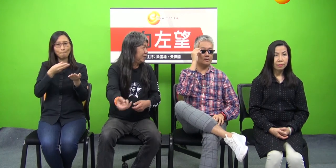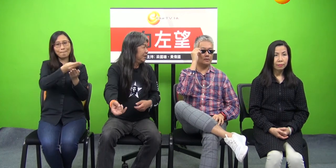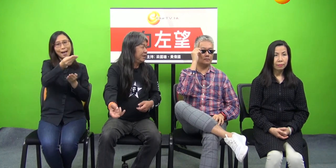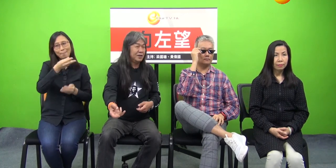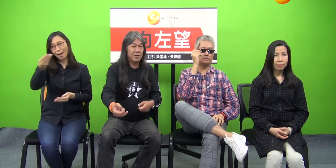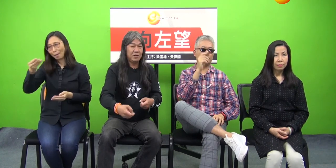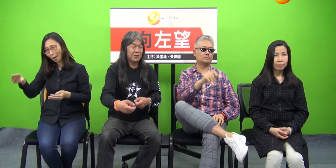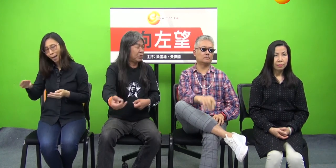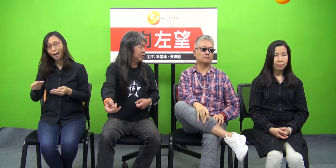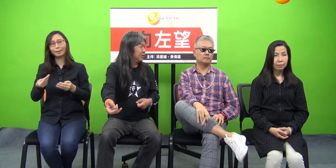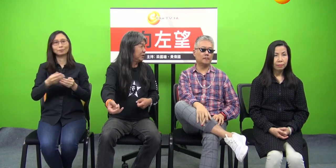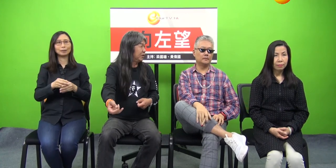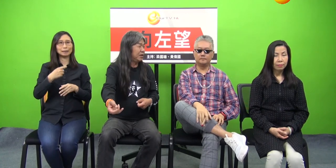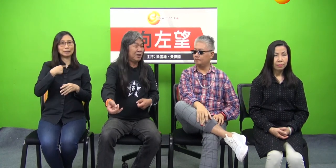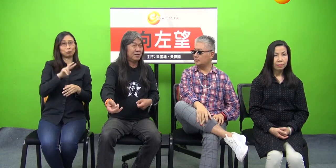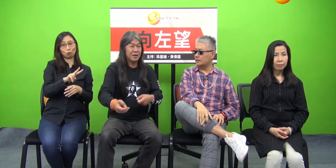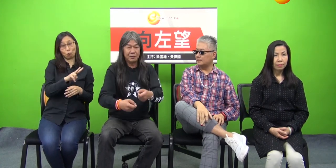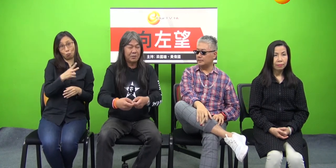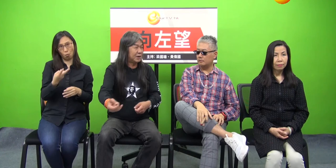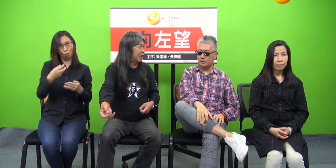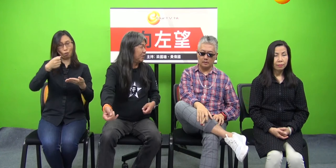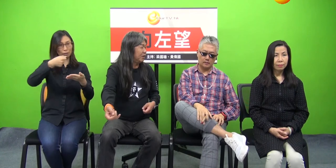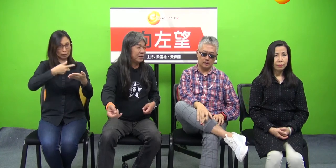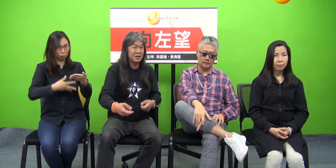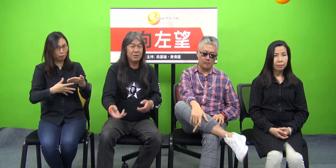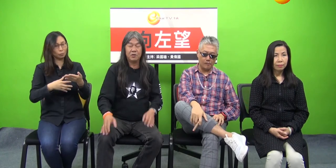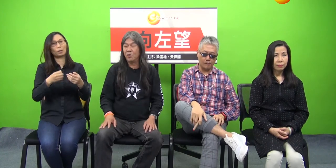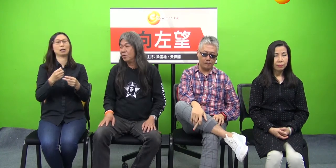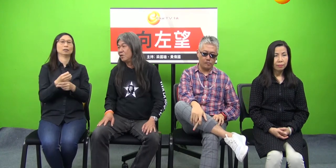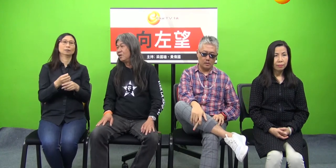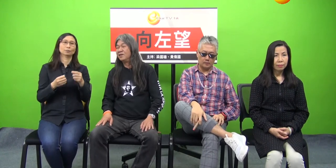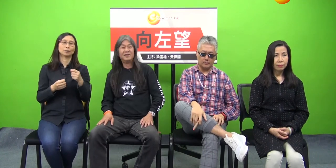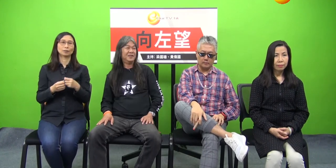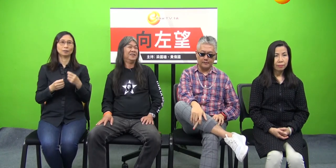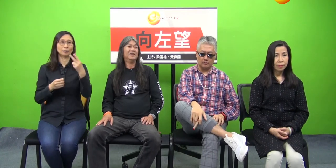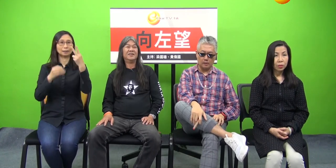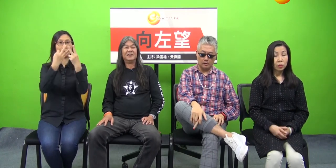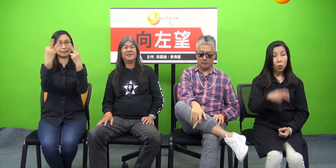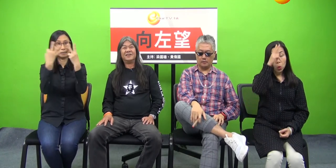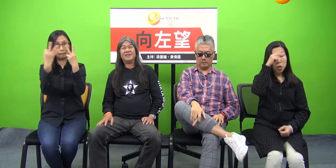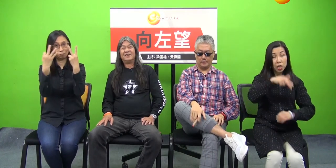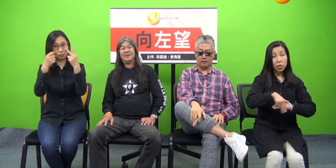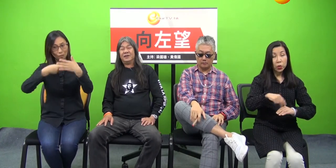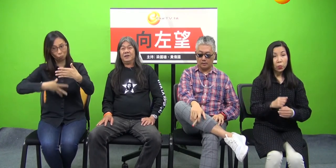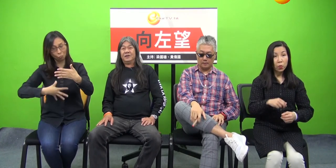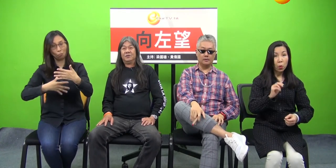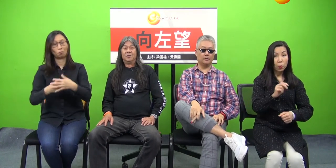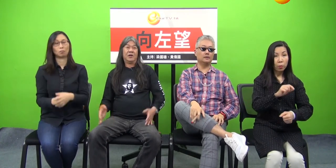喂？呢、這個修改議事規則喎，13+3喎，23條啊冇啊哥， 仲有政治犯喎，都未